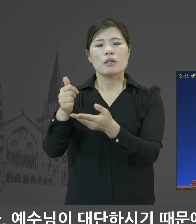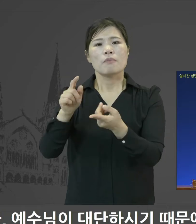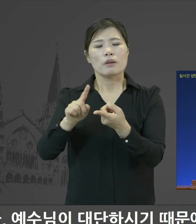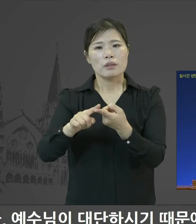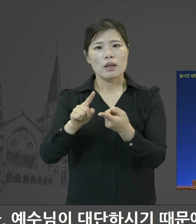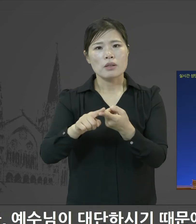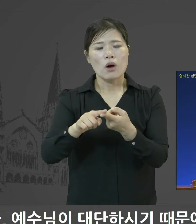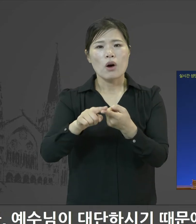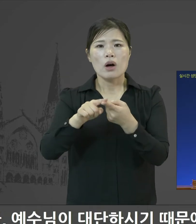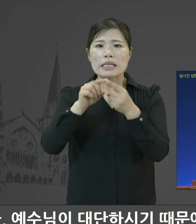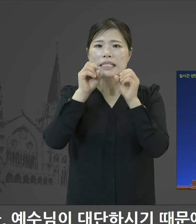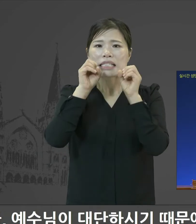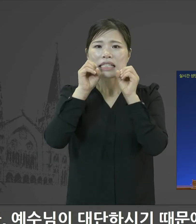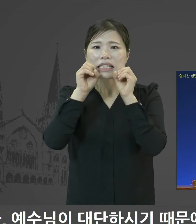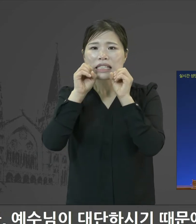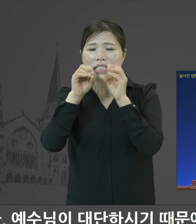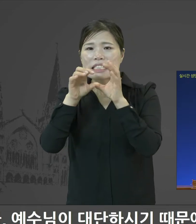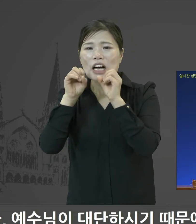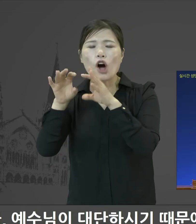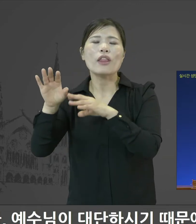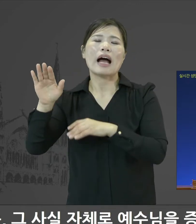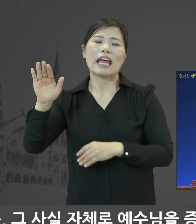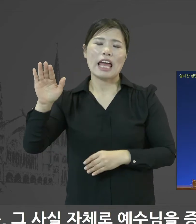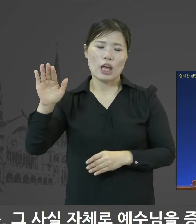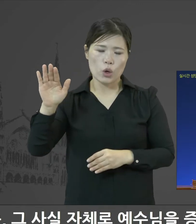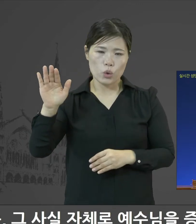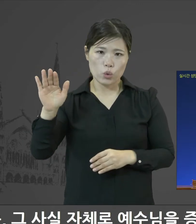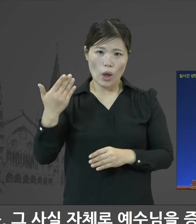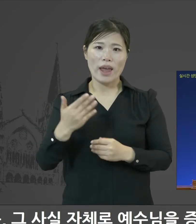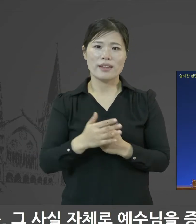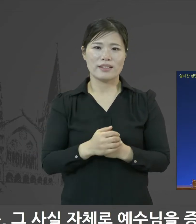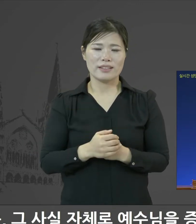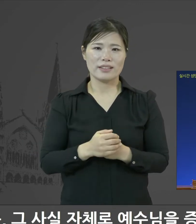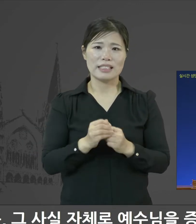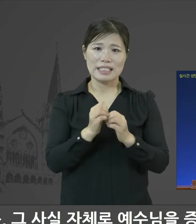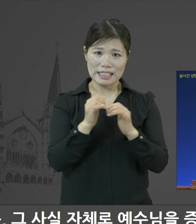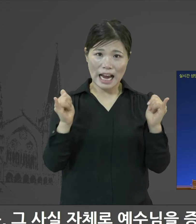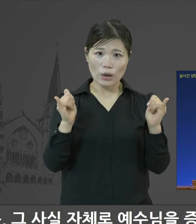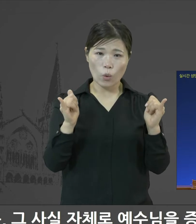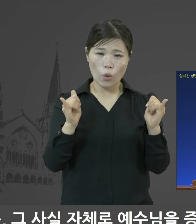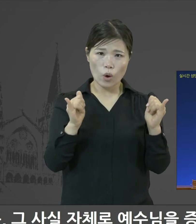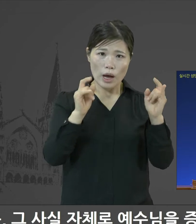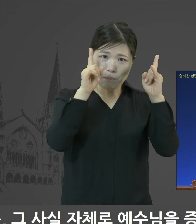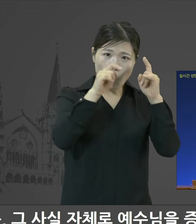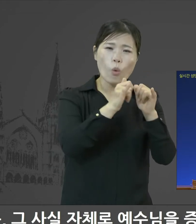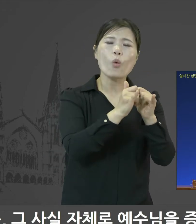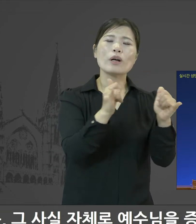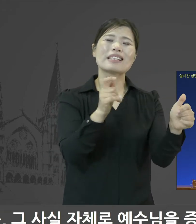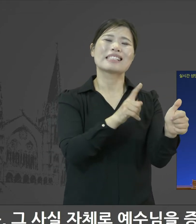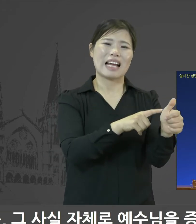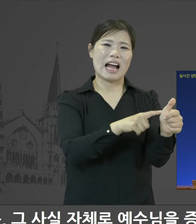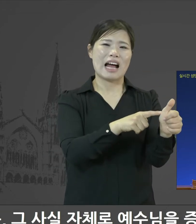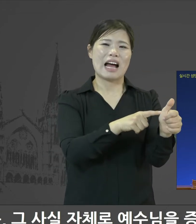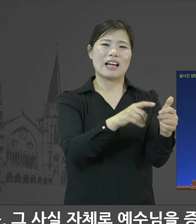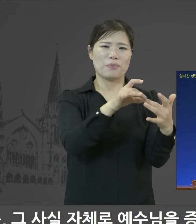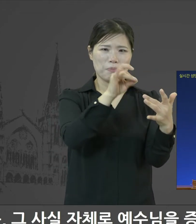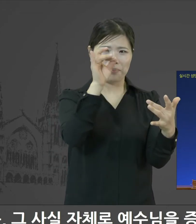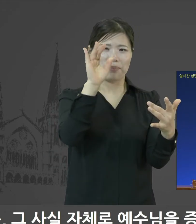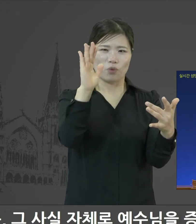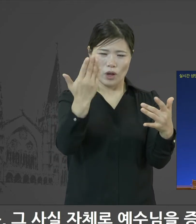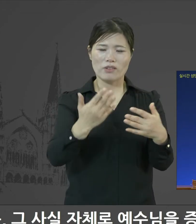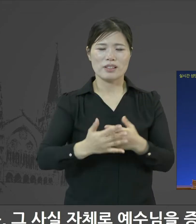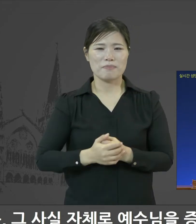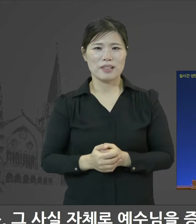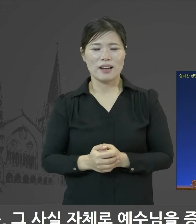있는 좋은 조건을 갖추게 된 인물들로 바뀌어지게 된 것이죠.